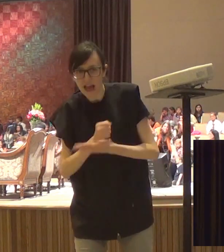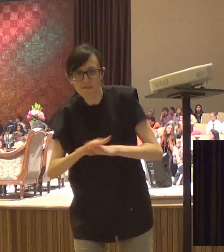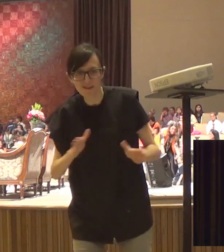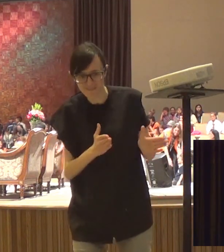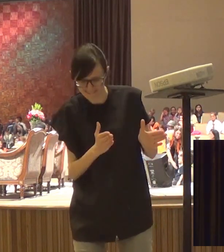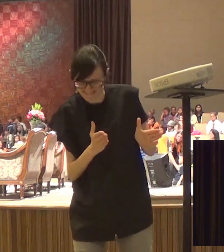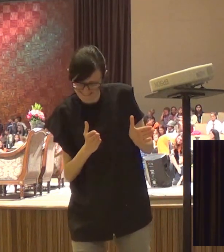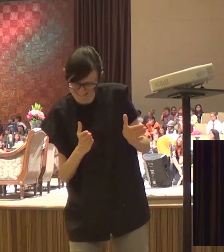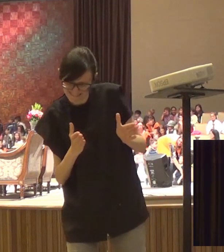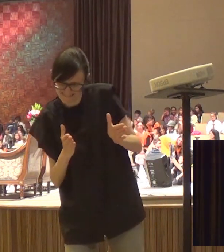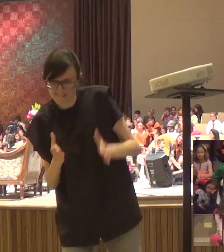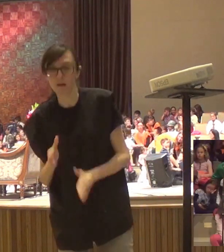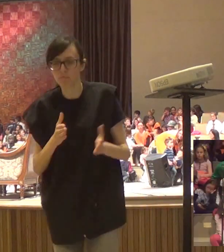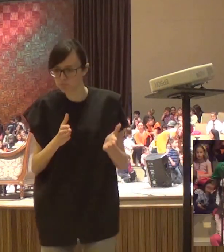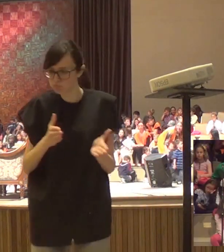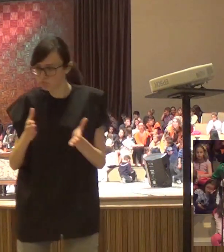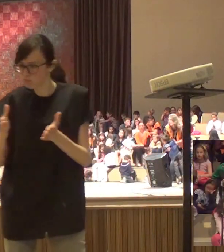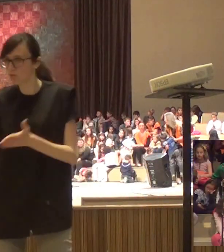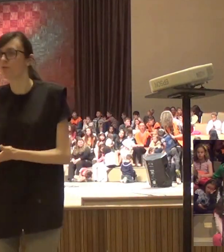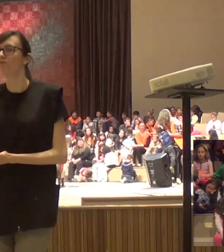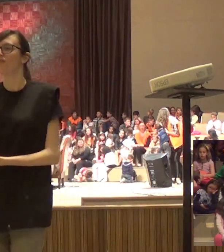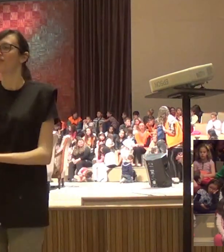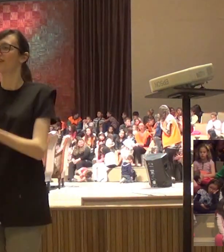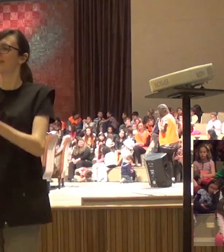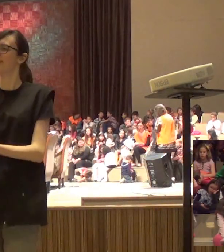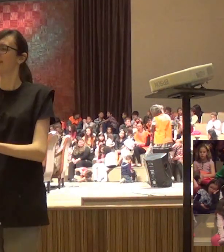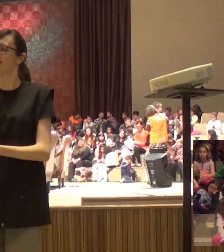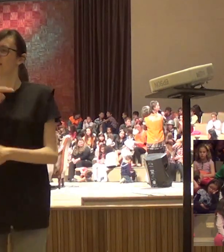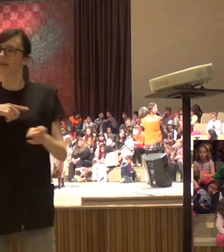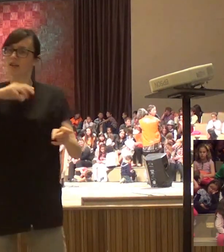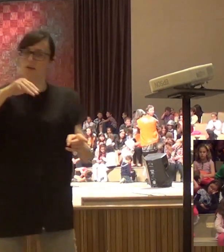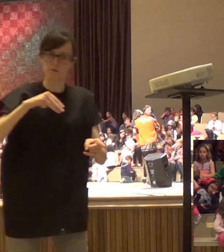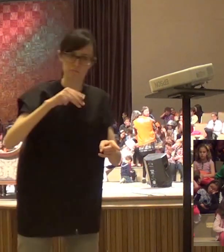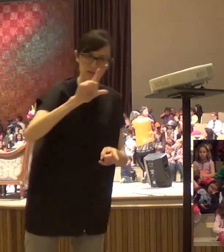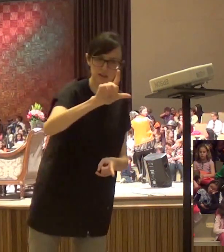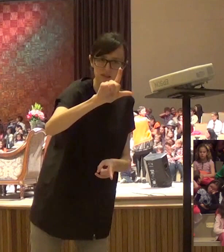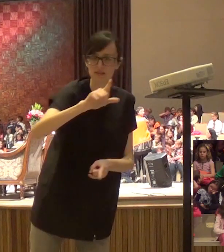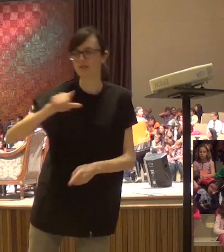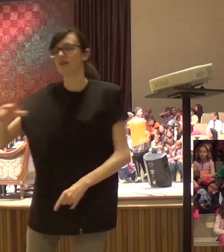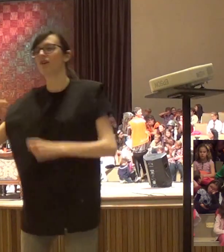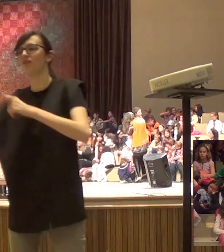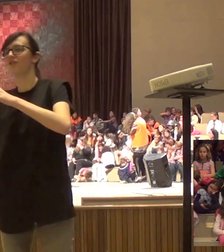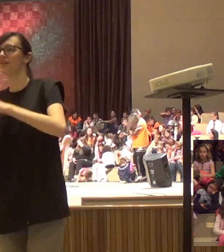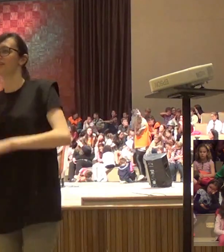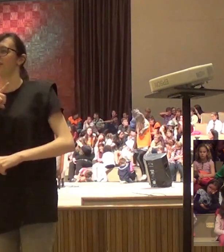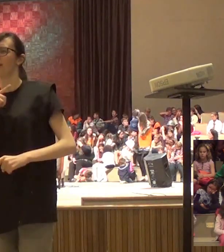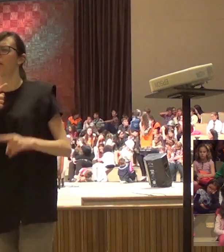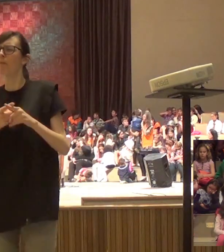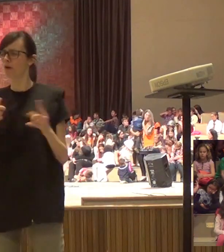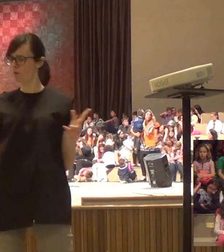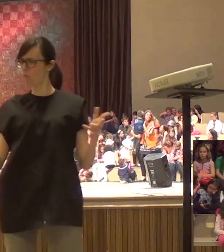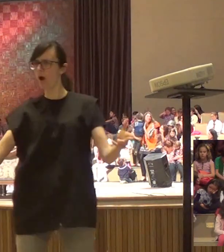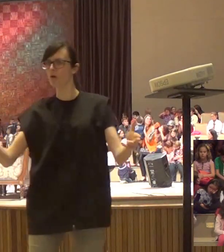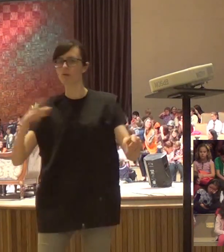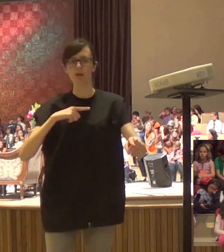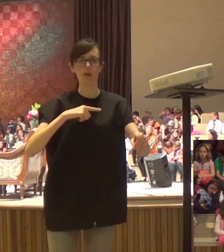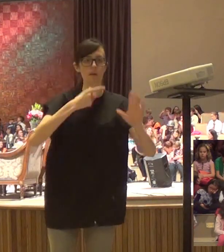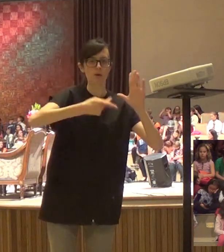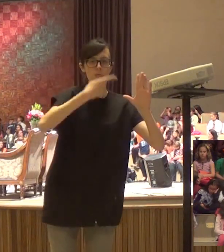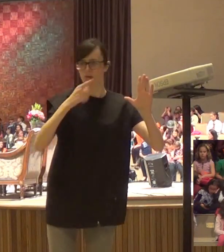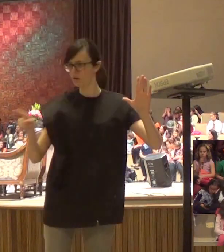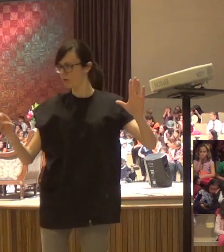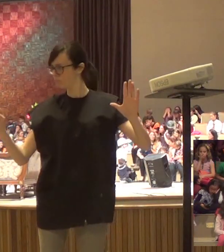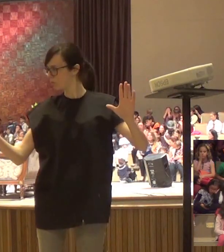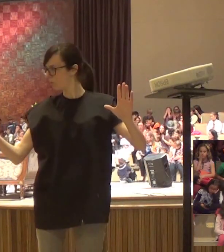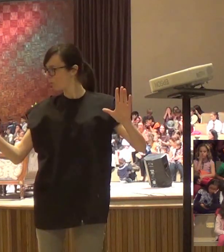Testamento, encerrando o cânon do Antigo Testamento e o início do Evangelho. O início da boa mensagem. A